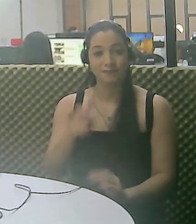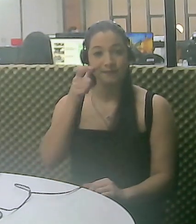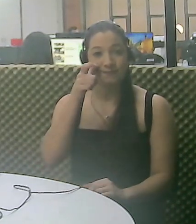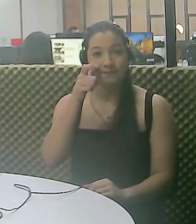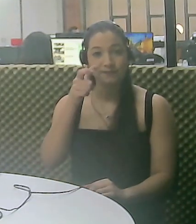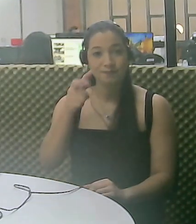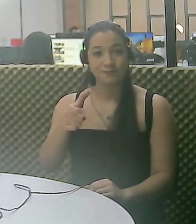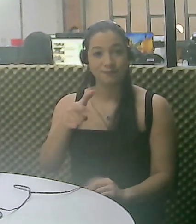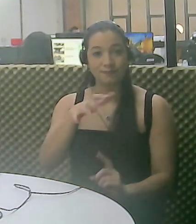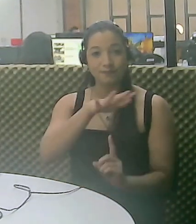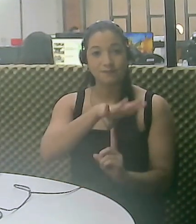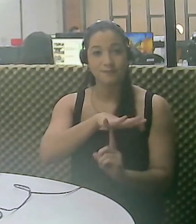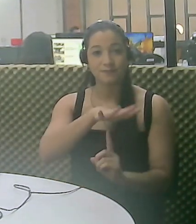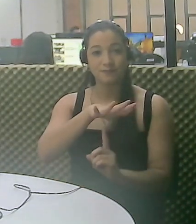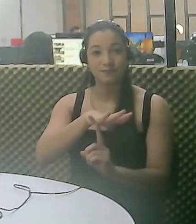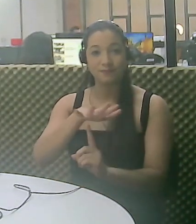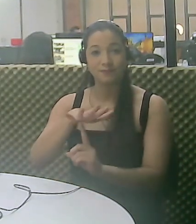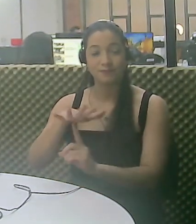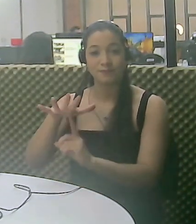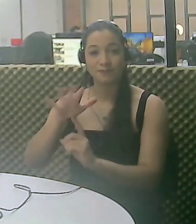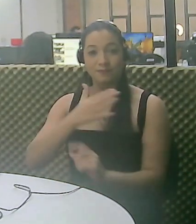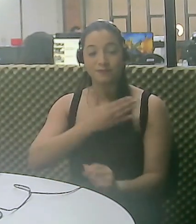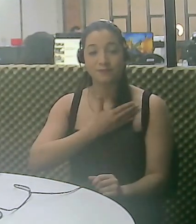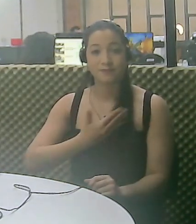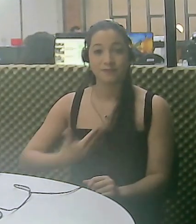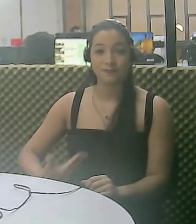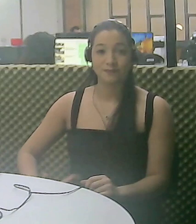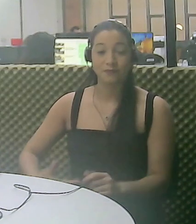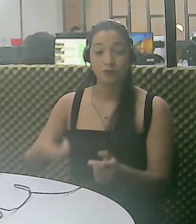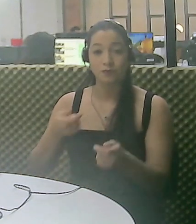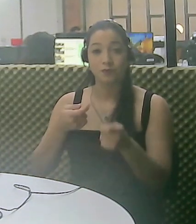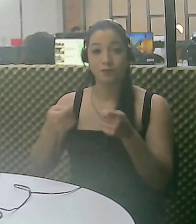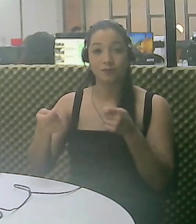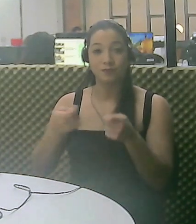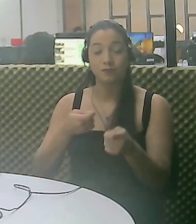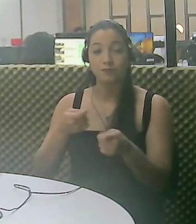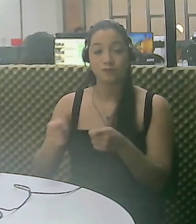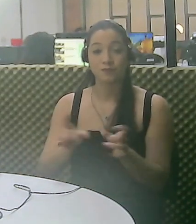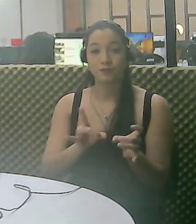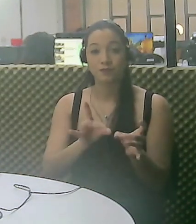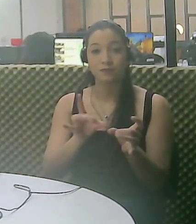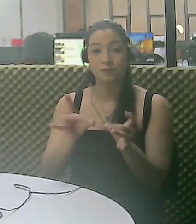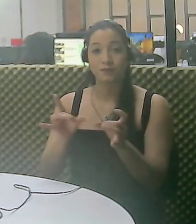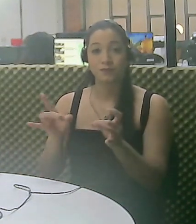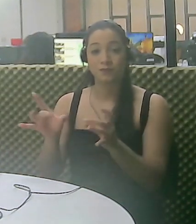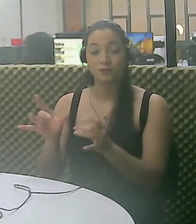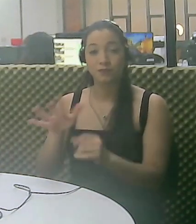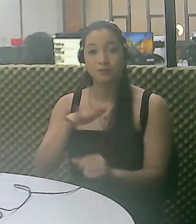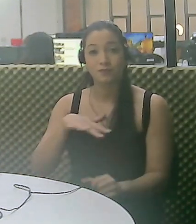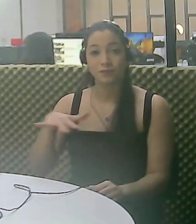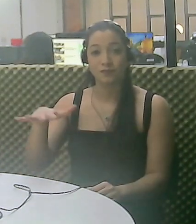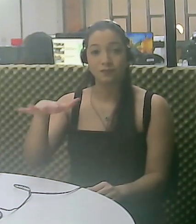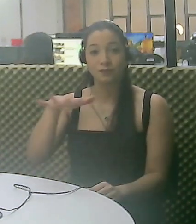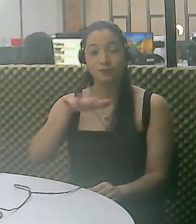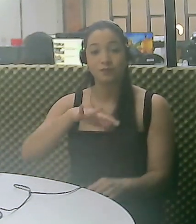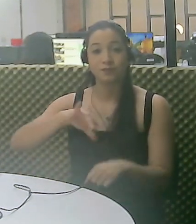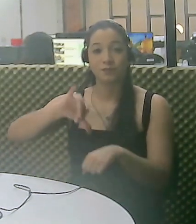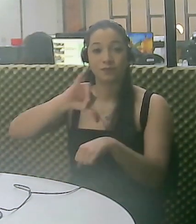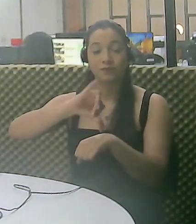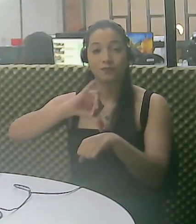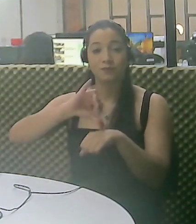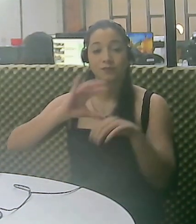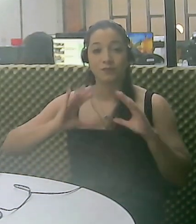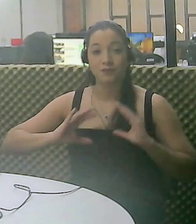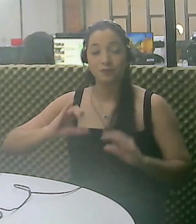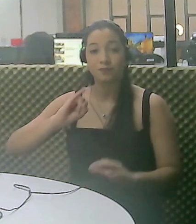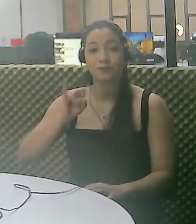Interessados em ocupar um dos boxes do condomínio público voltado ao comércio e prestação de serviços em área pública e localizado na Praça